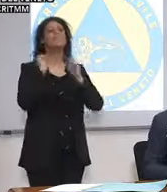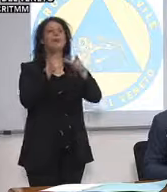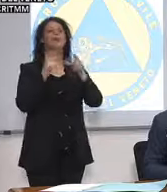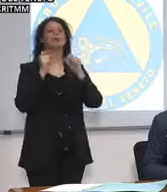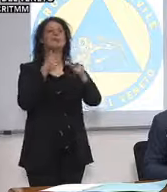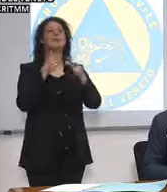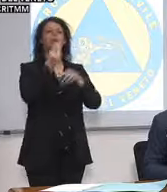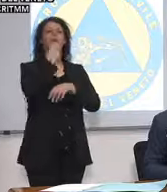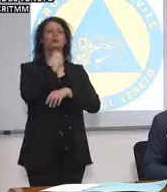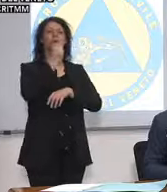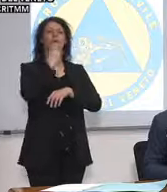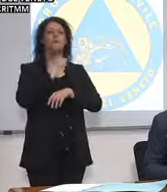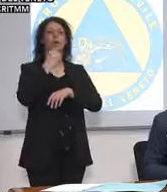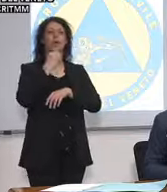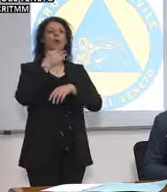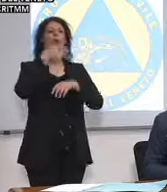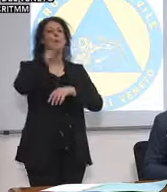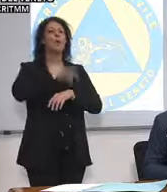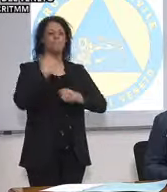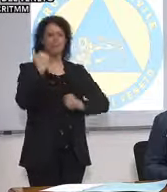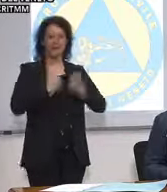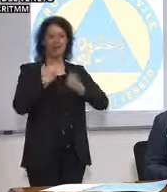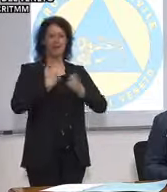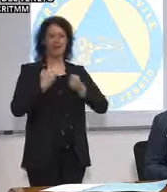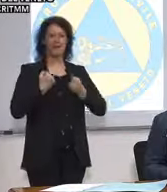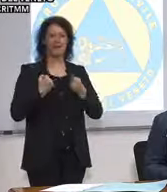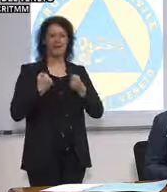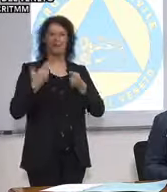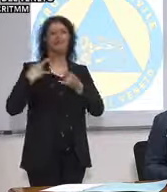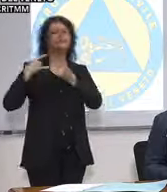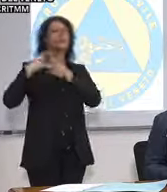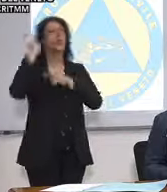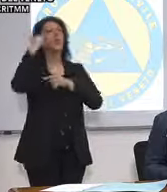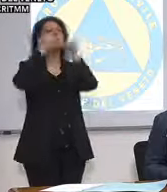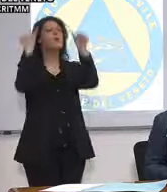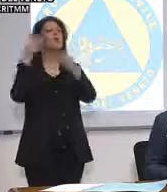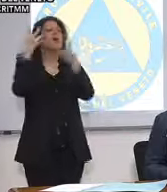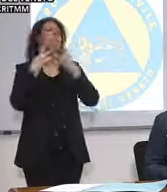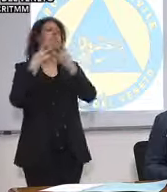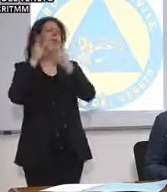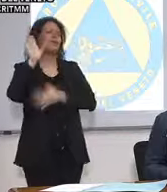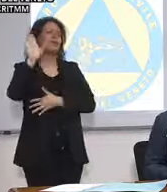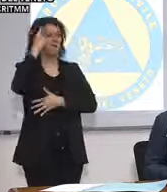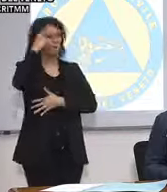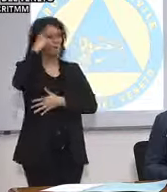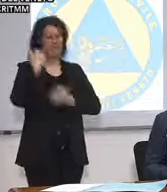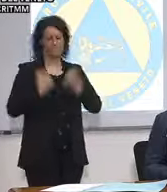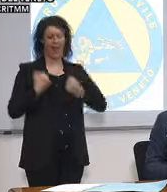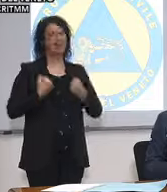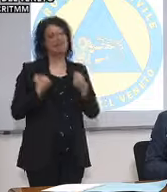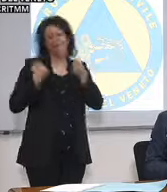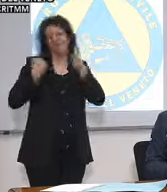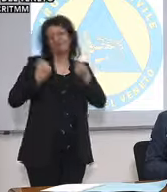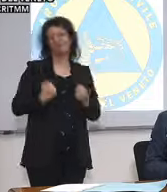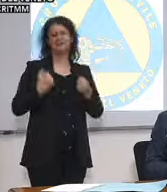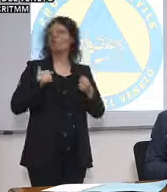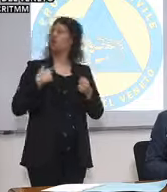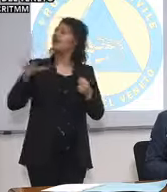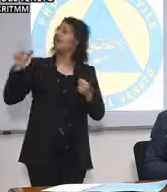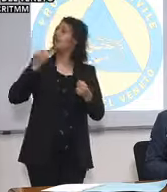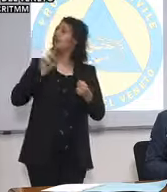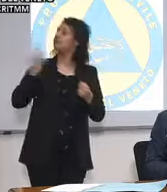cibo che lo consegnano allo sportello direttamente in auto all'americana, McDrive per capirci. Sì.